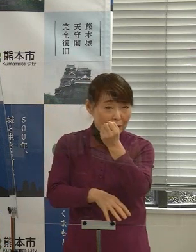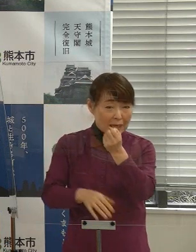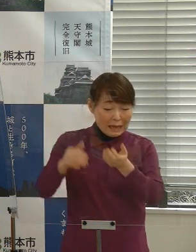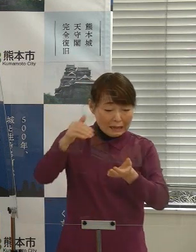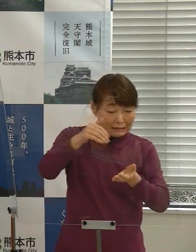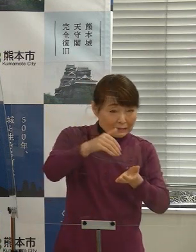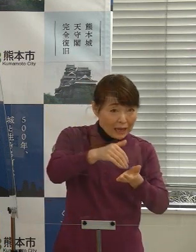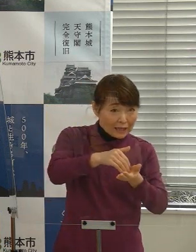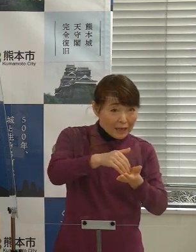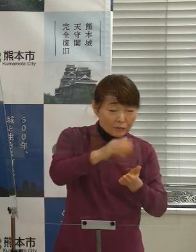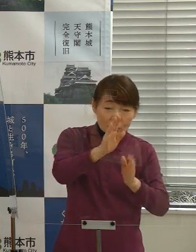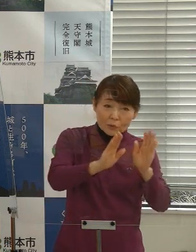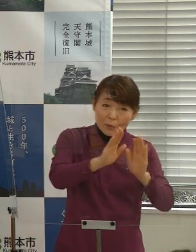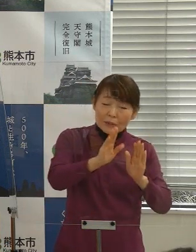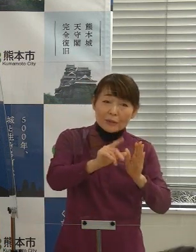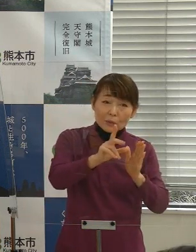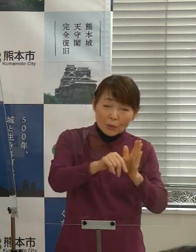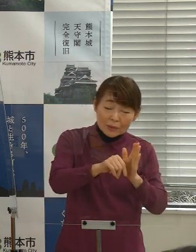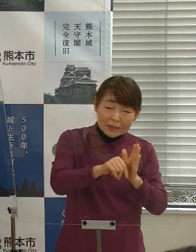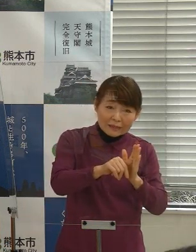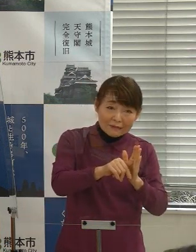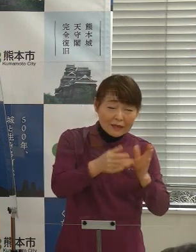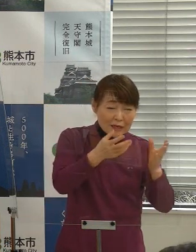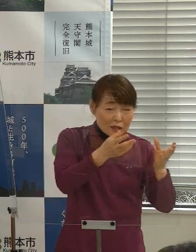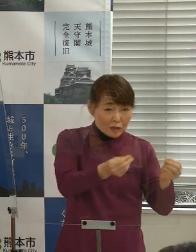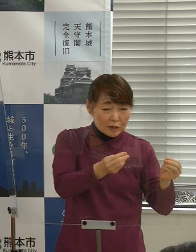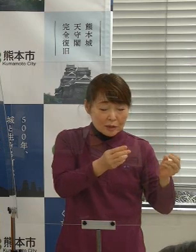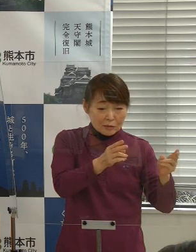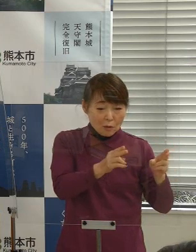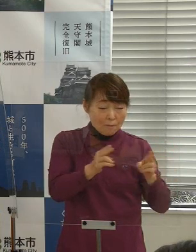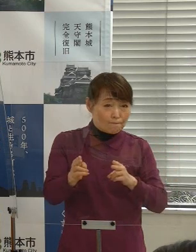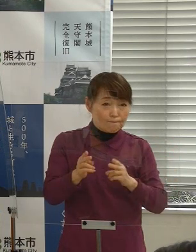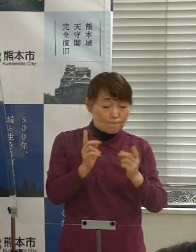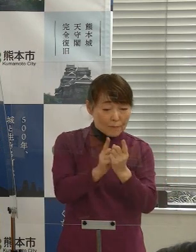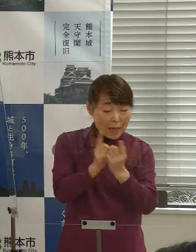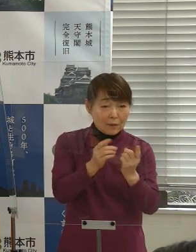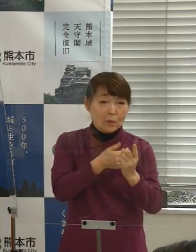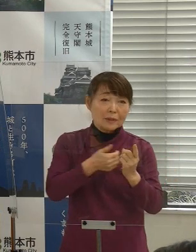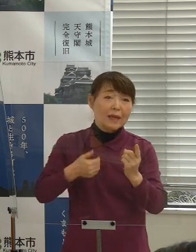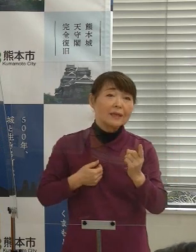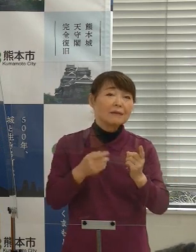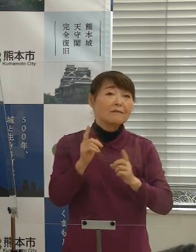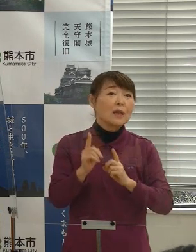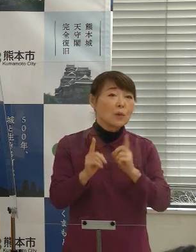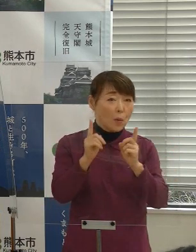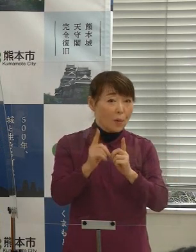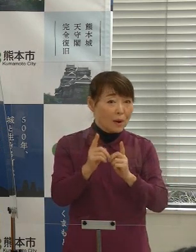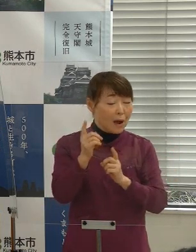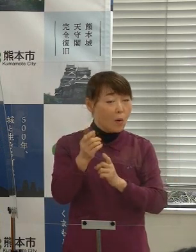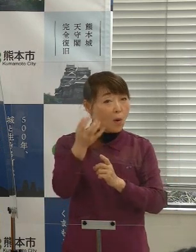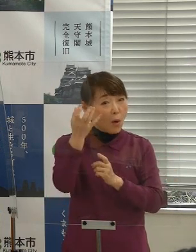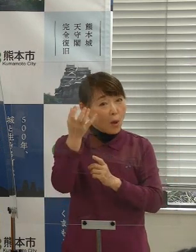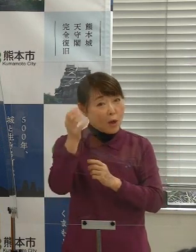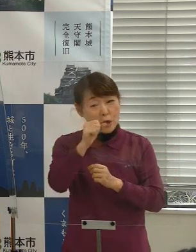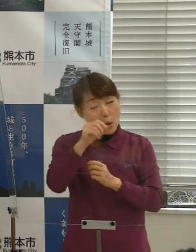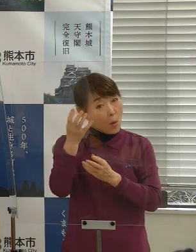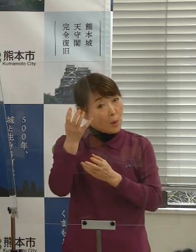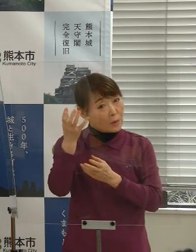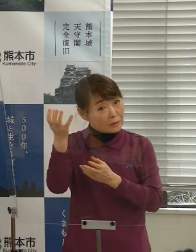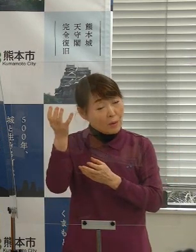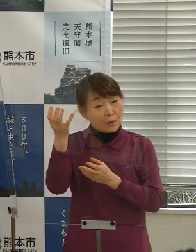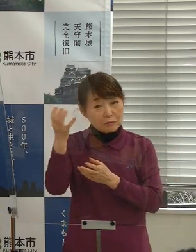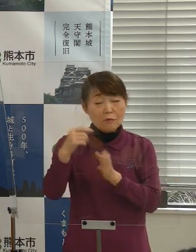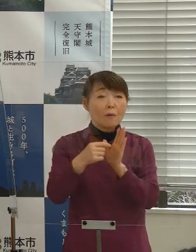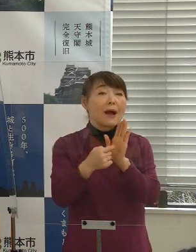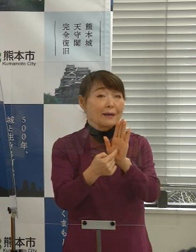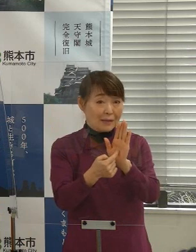も対応できるような体制をいかに取るかということで予測は出しているということであります。ですので、ま